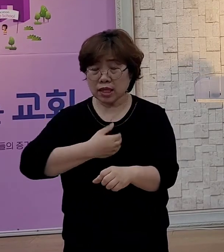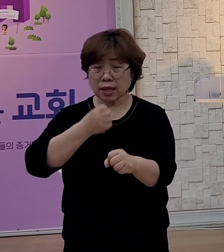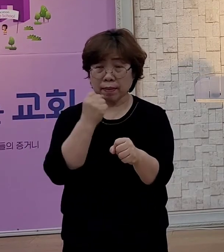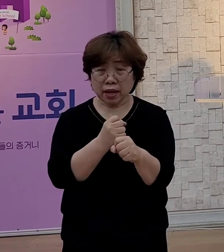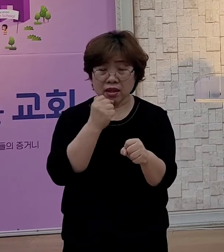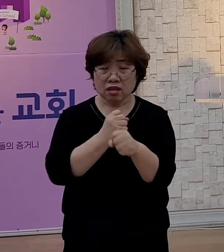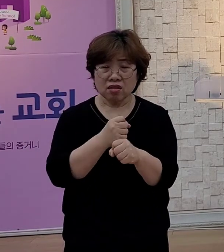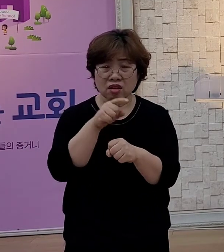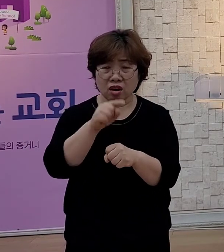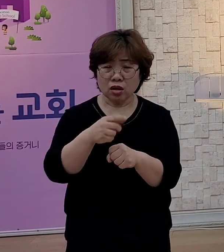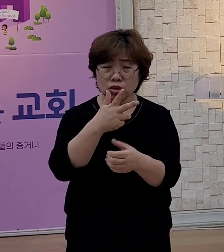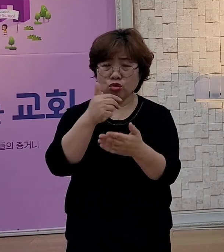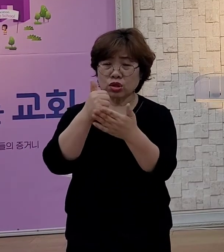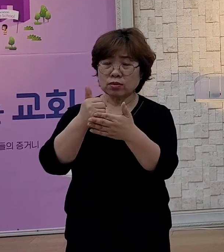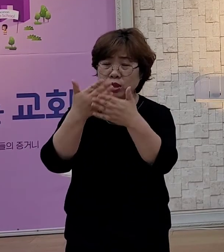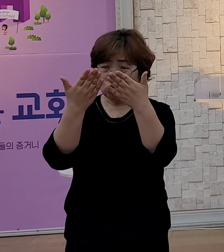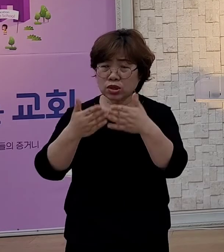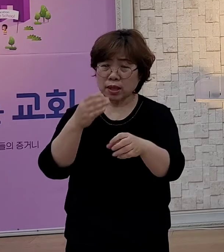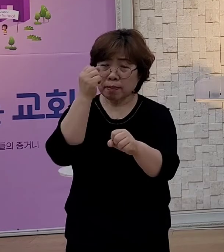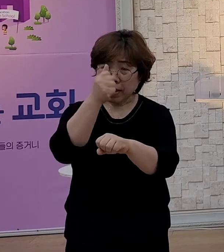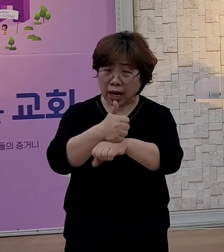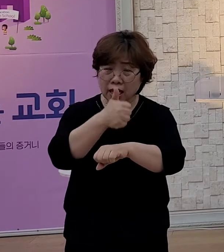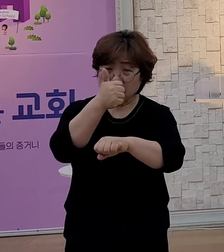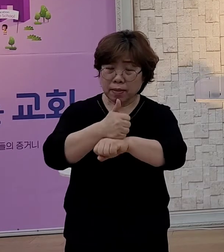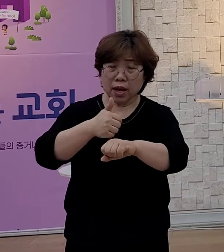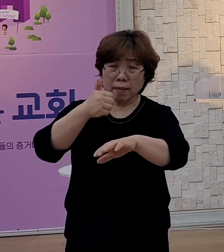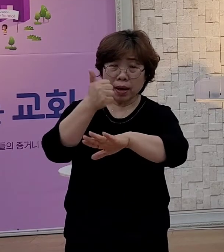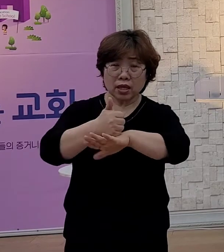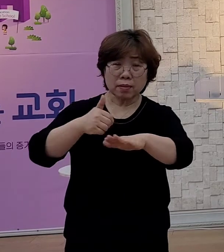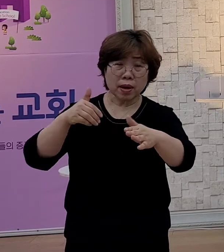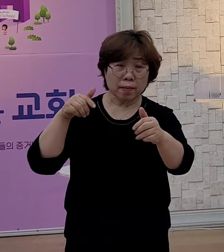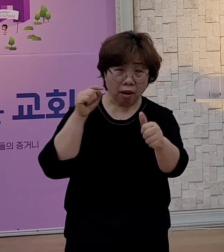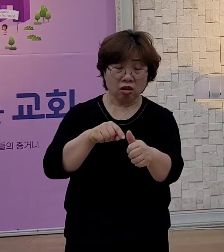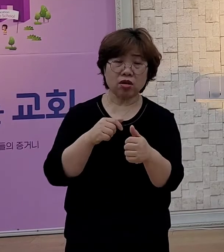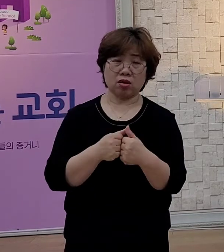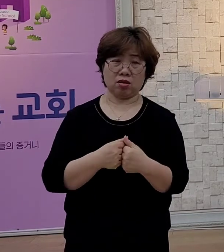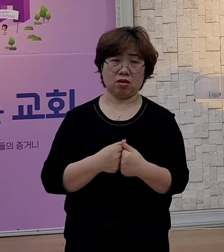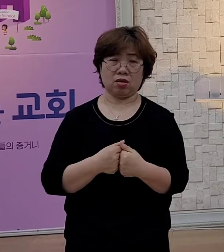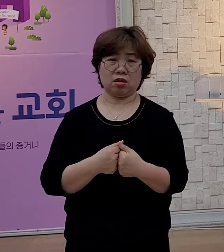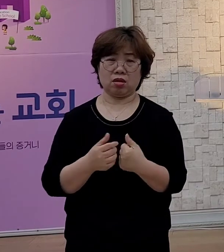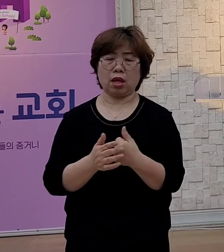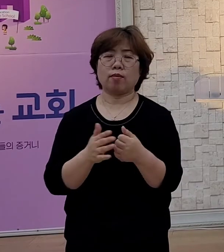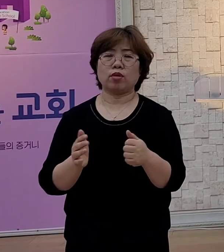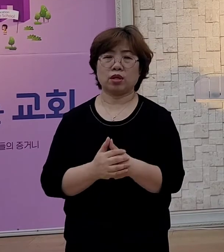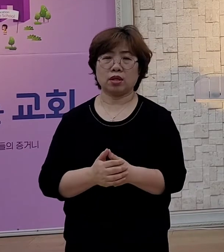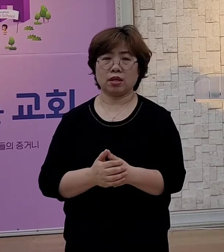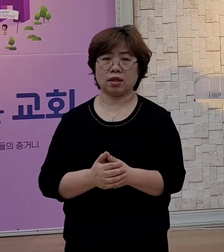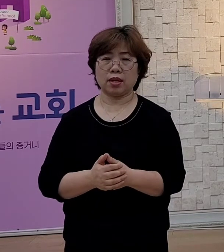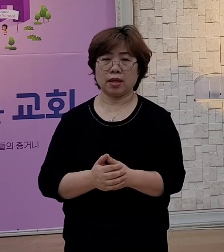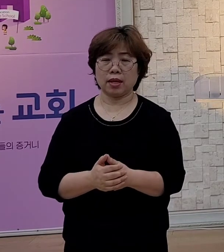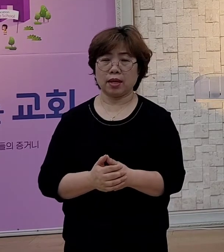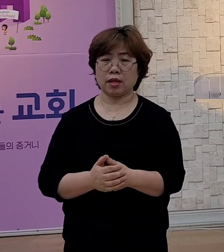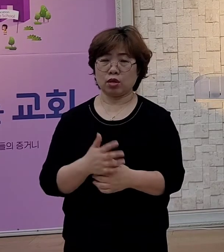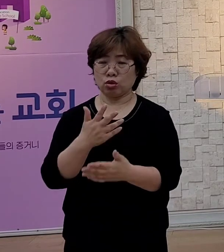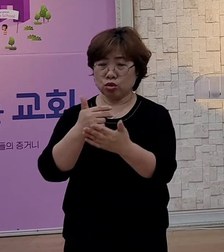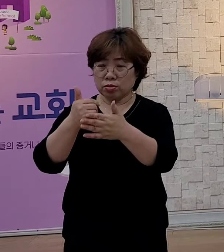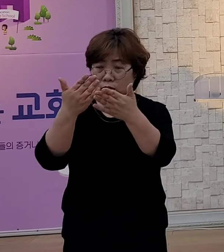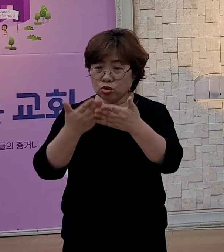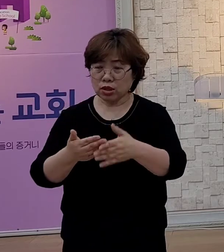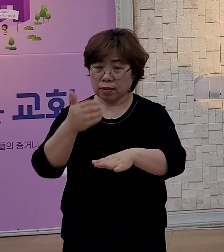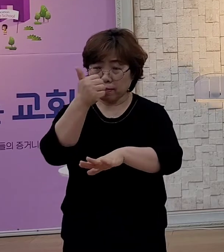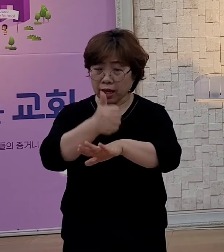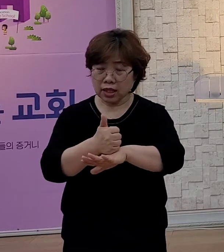주께서 주신 마지막 지상 명령이었어요. 그러면 주께서 우리에게 주신 마지막 계명은 뭡니까? 명령은 가서 제자 삼으라고